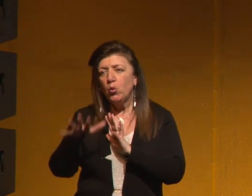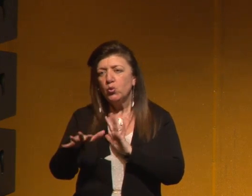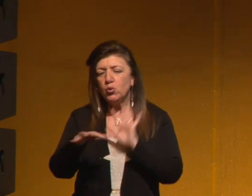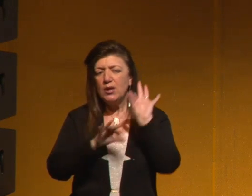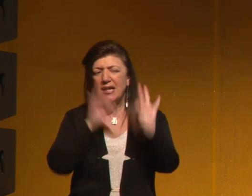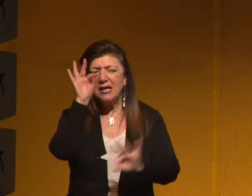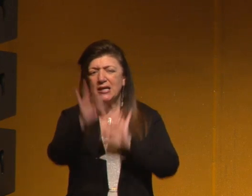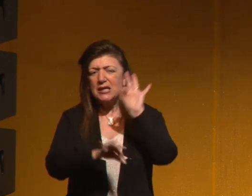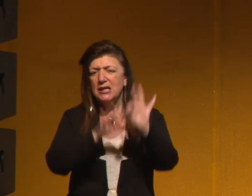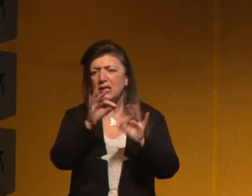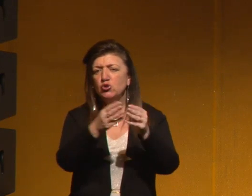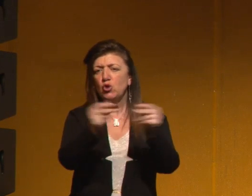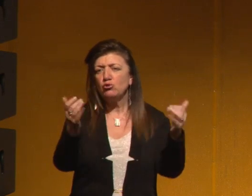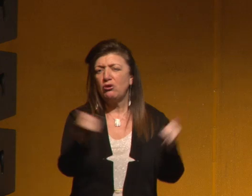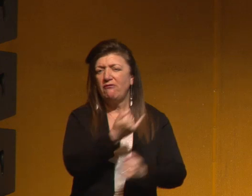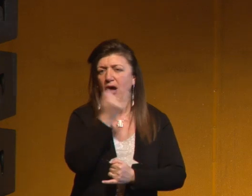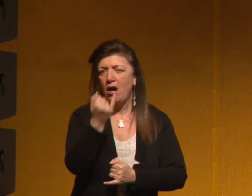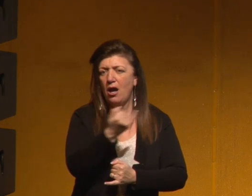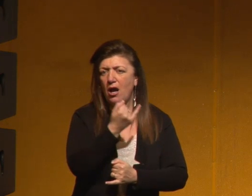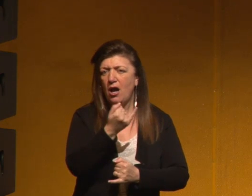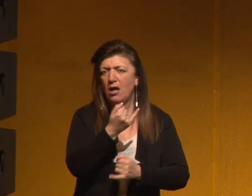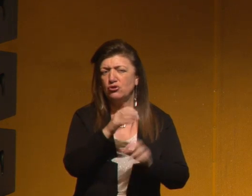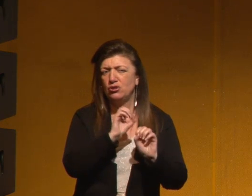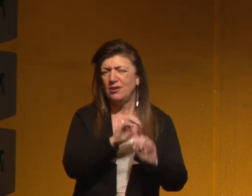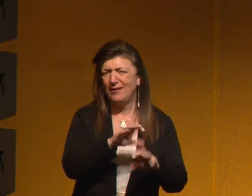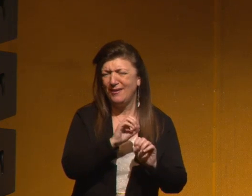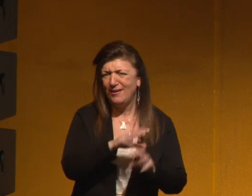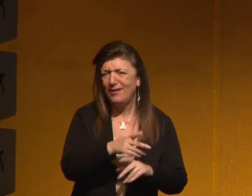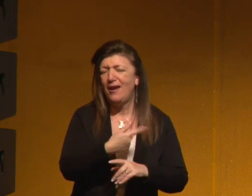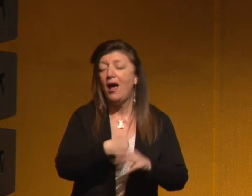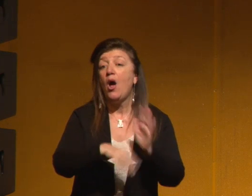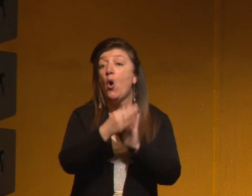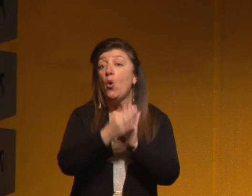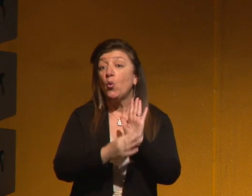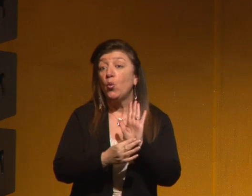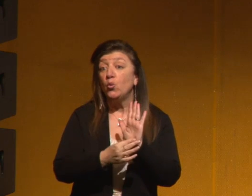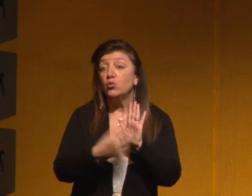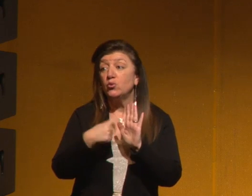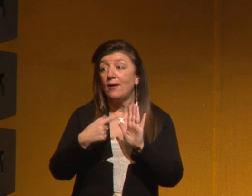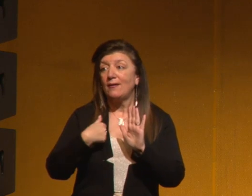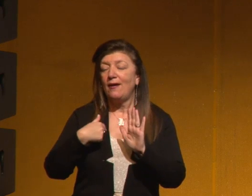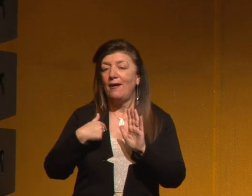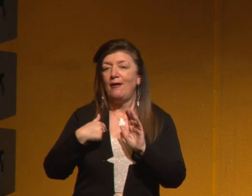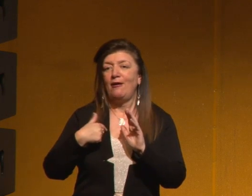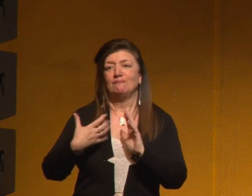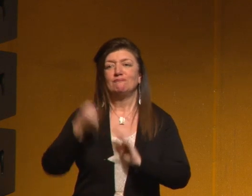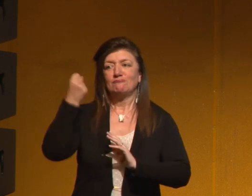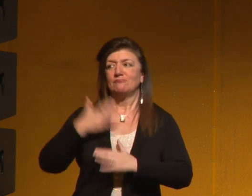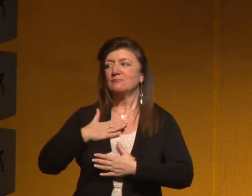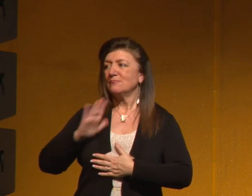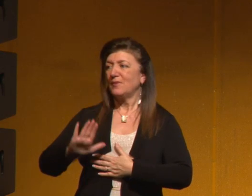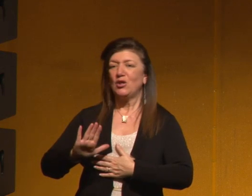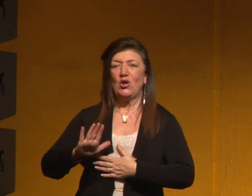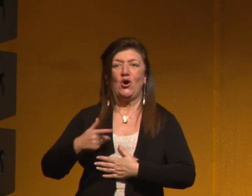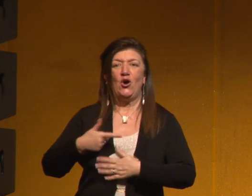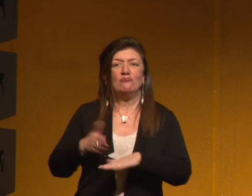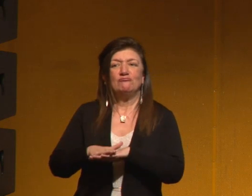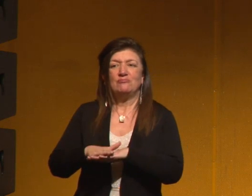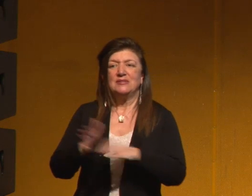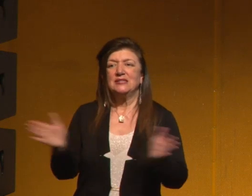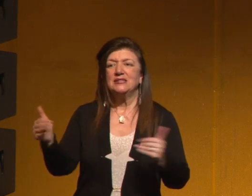la cultura che difende i principi che difende questo salone la cultura che dà ascolto